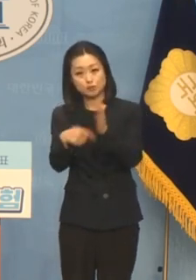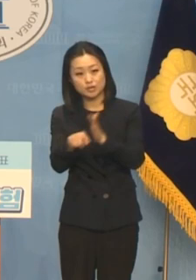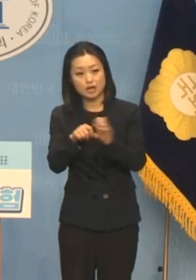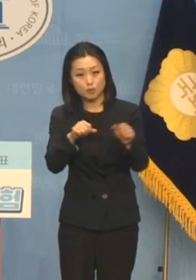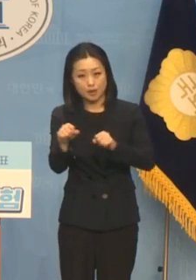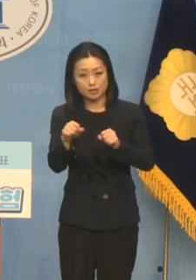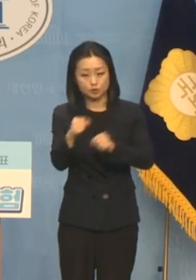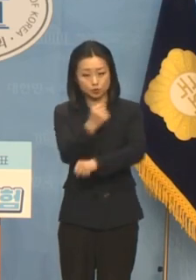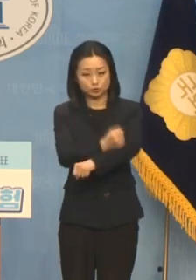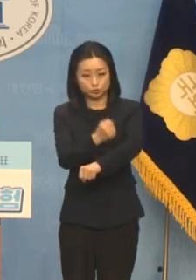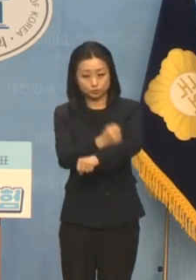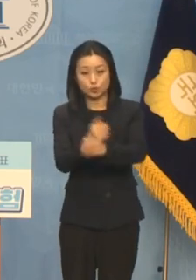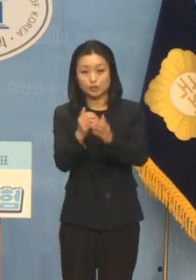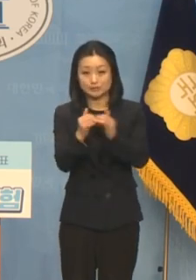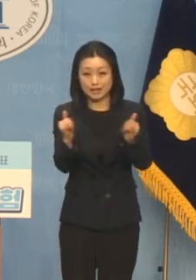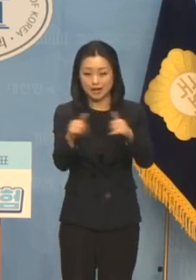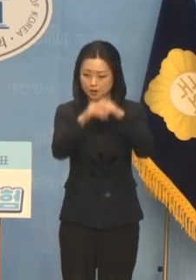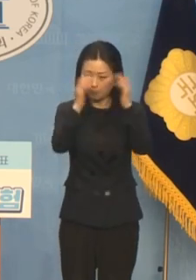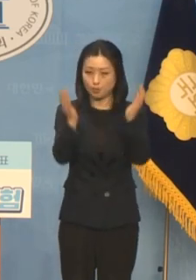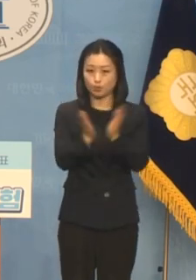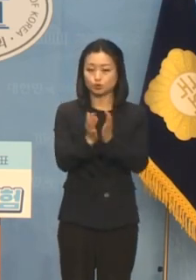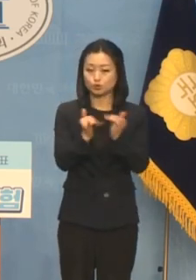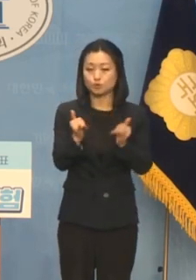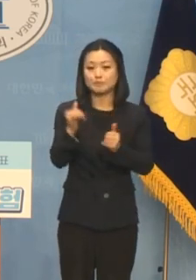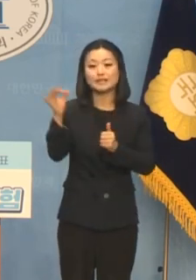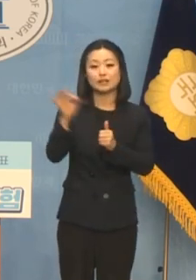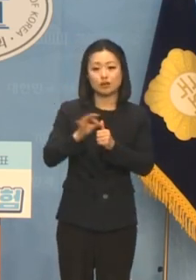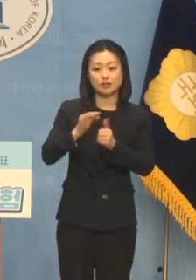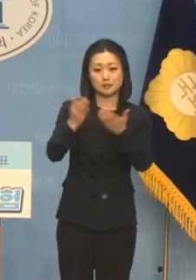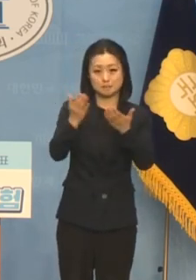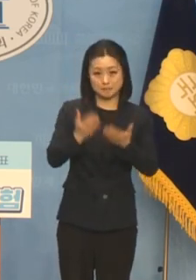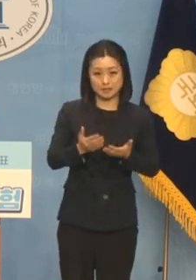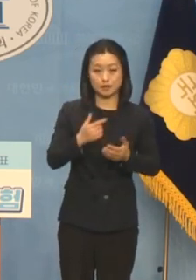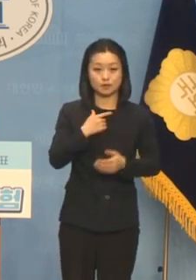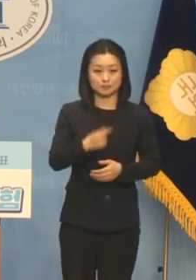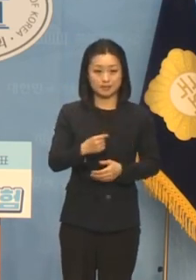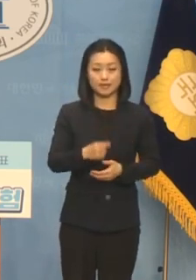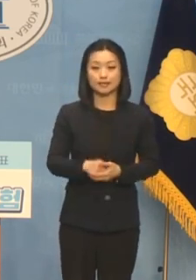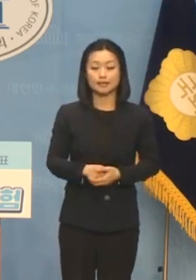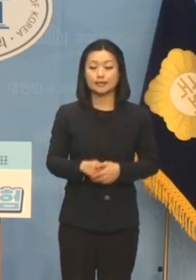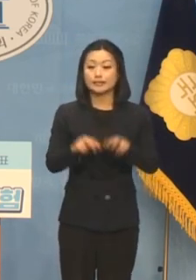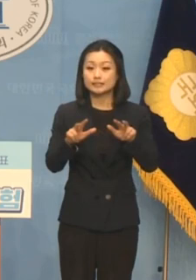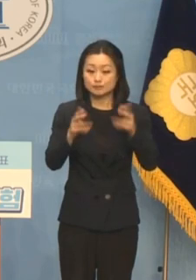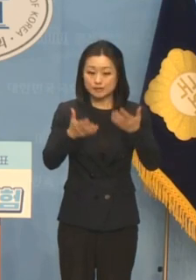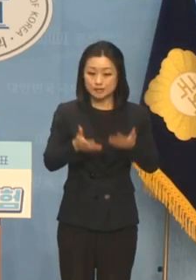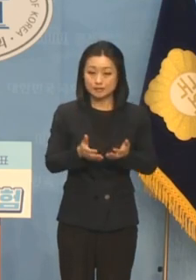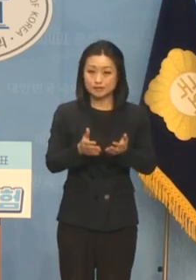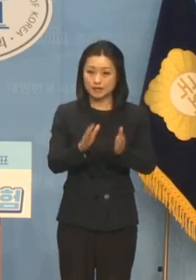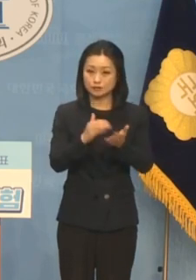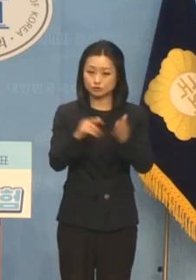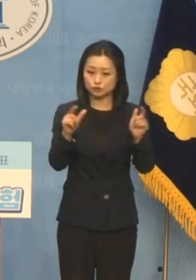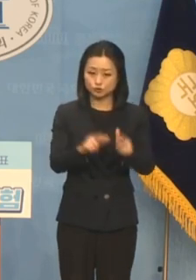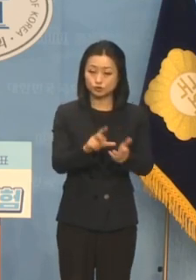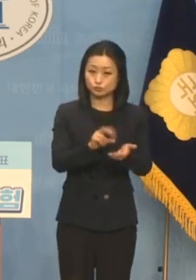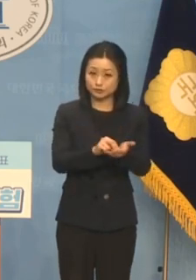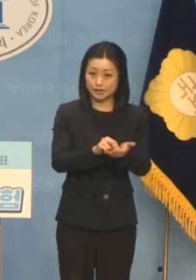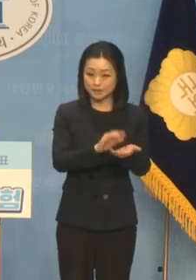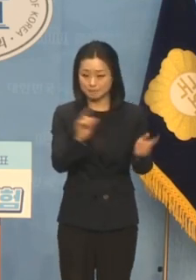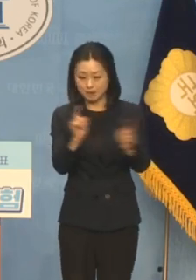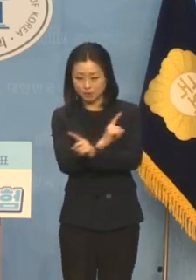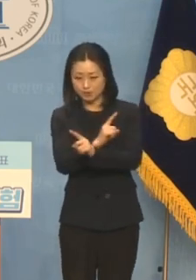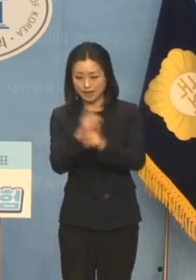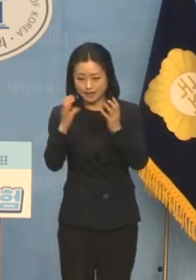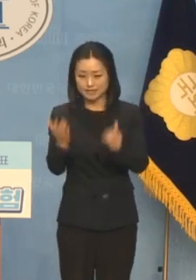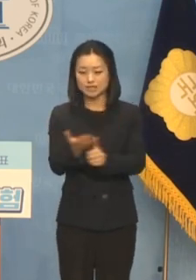한 분들도 국민연금을 받을 수 있도록 하겠습니다. 지금의 출산 크레딧을 양육 크레딧으로